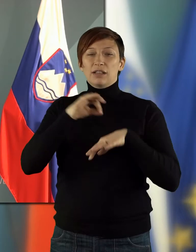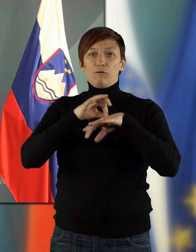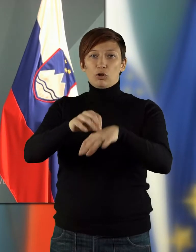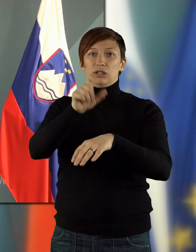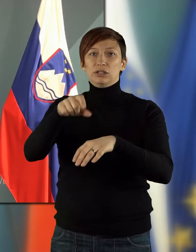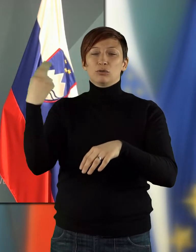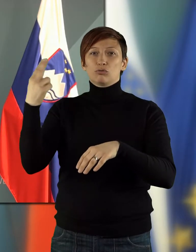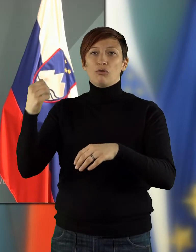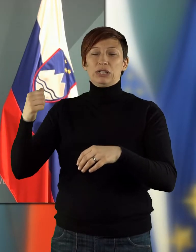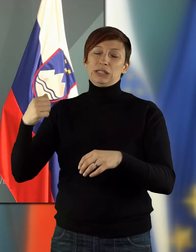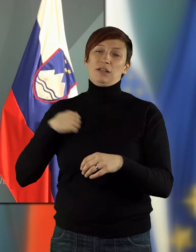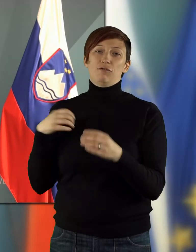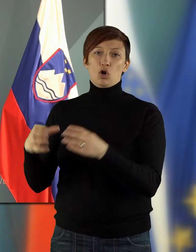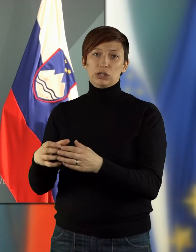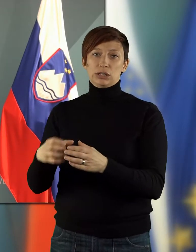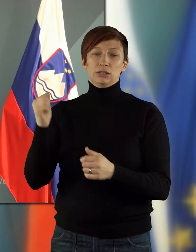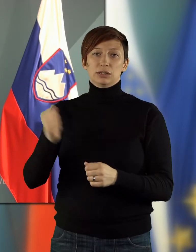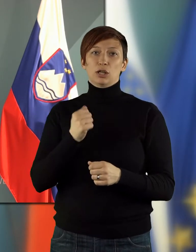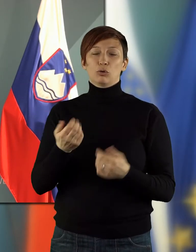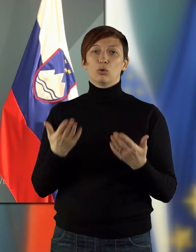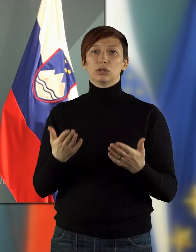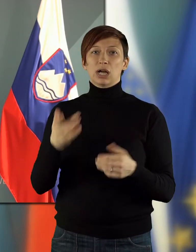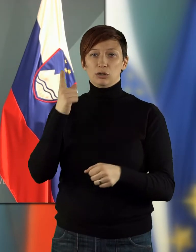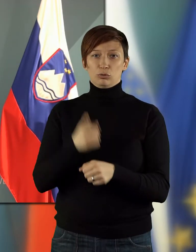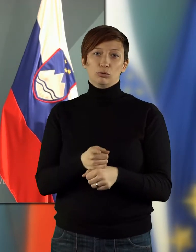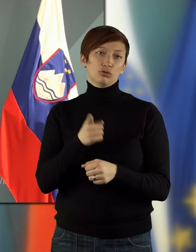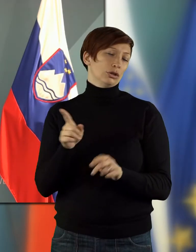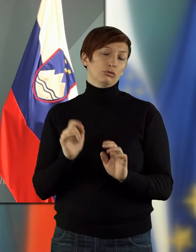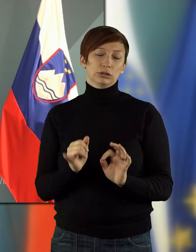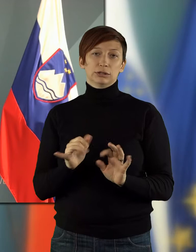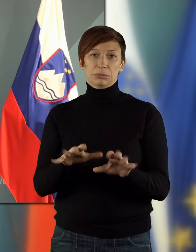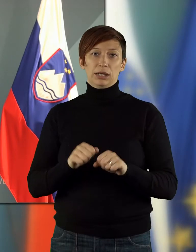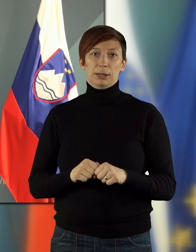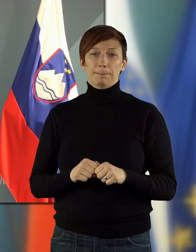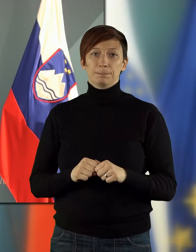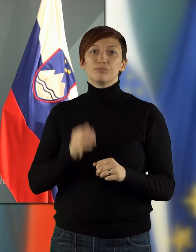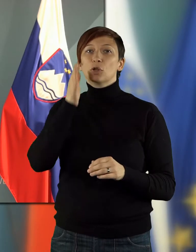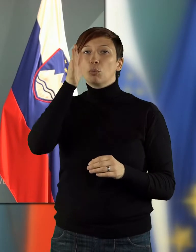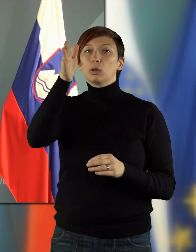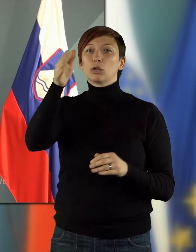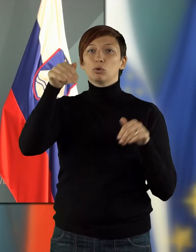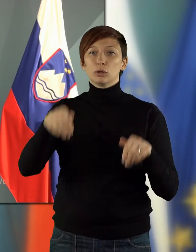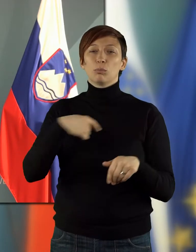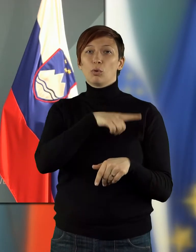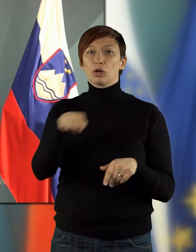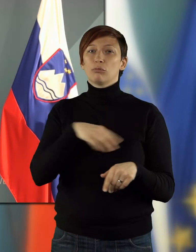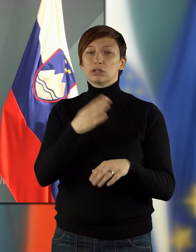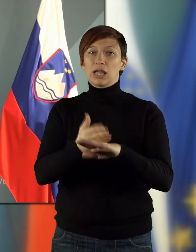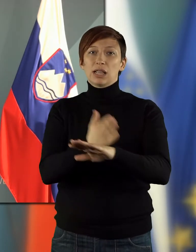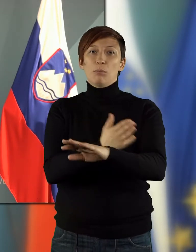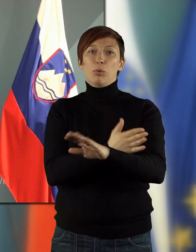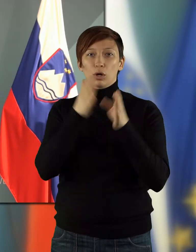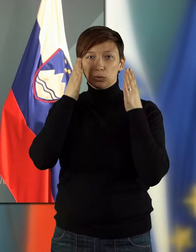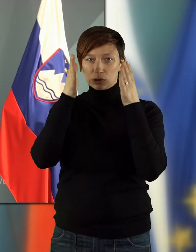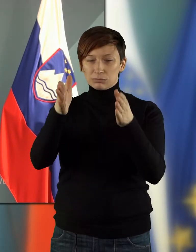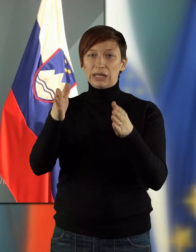izboljšave glede voditeljstva v Slovenski vojski in zato danes odločitev takšna kot je. V prihodnje moramo vse